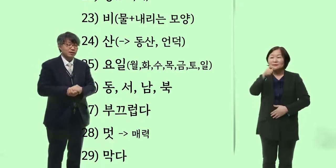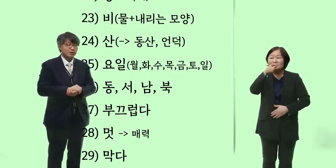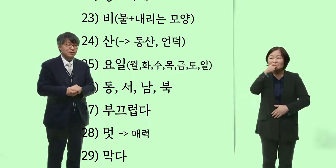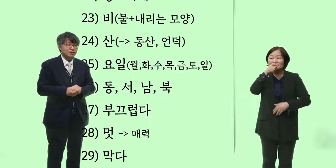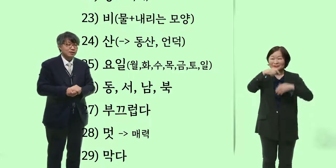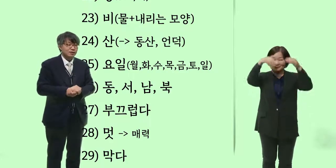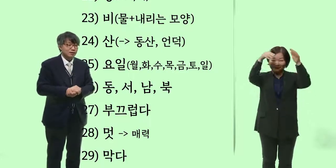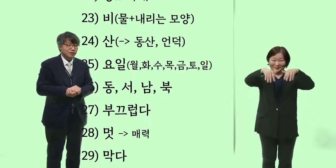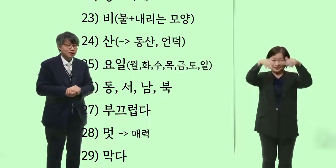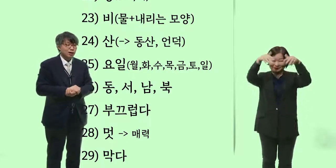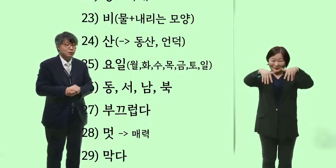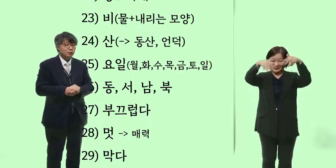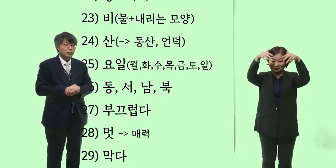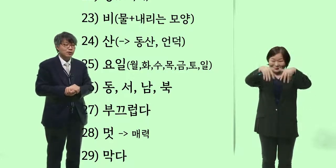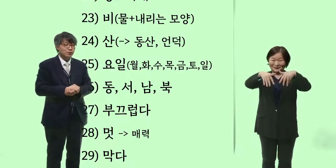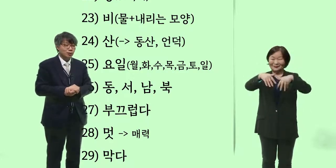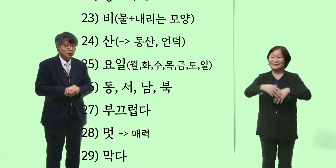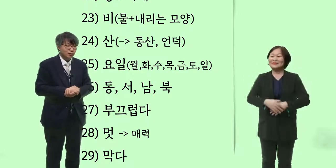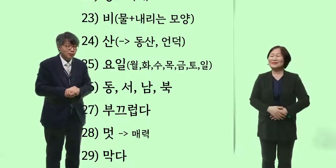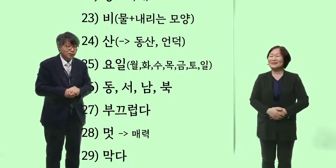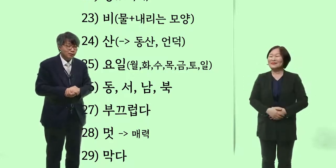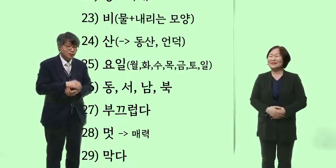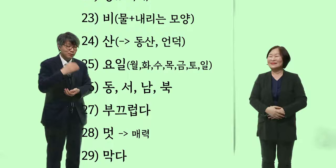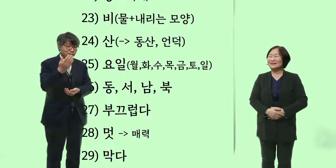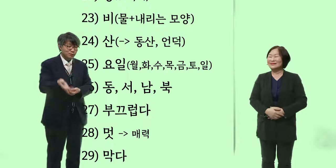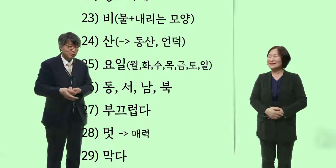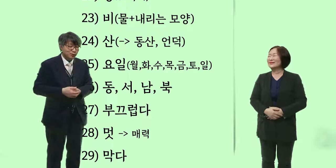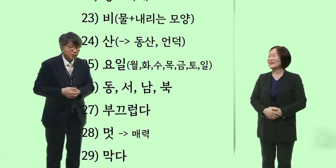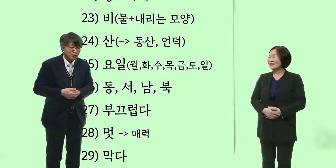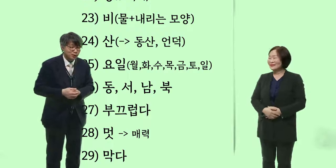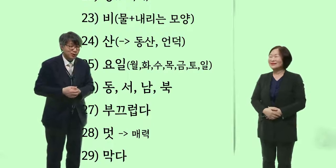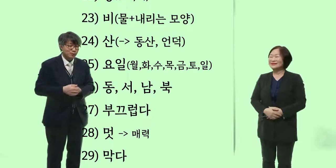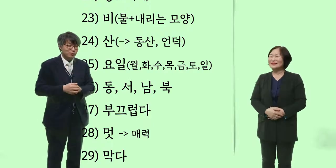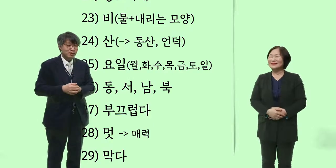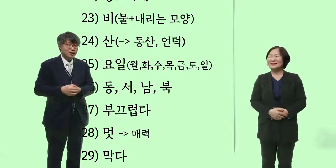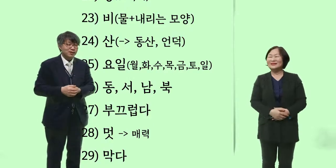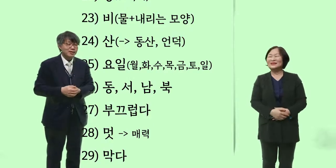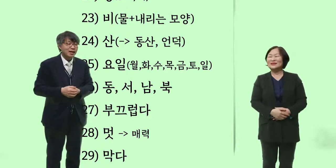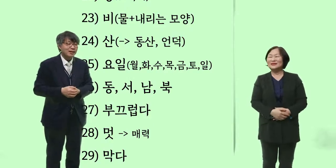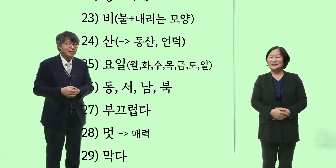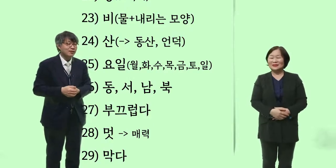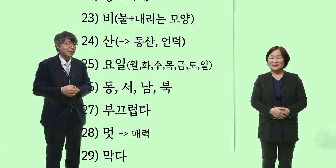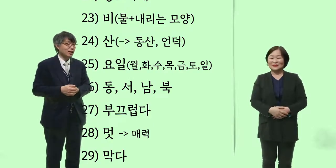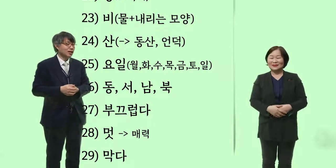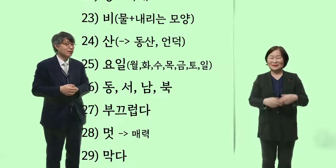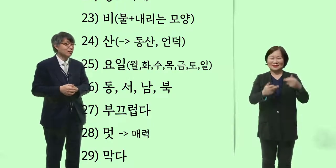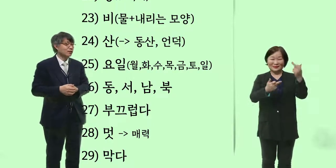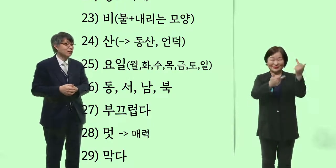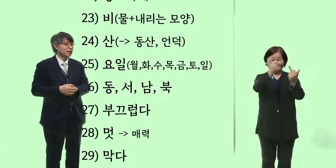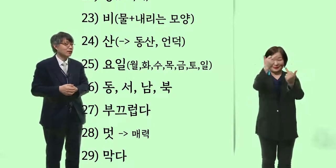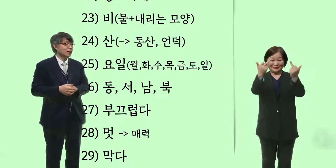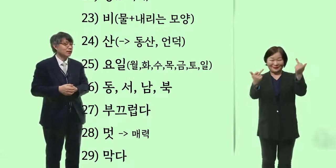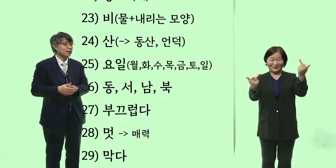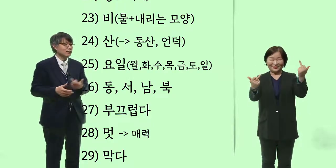제가 가수도 비를 좋아하고 수어도 비를 좋아하나 봅니다. 산은 어떻게 할까요? 자,